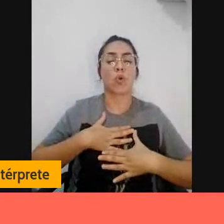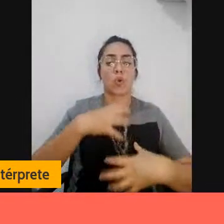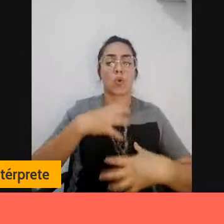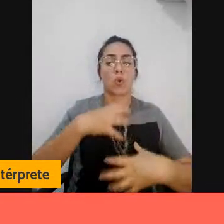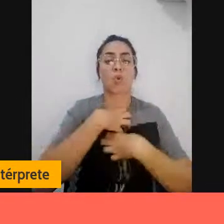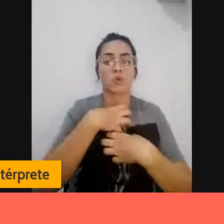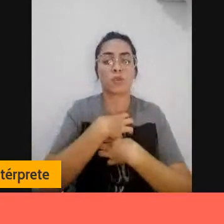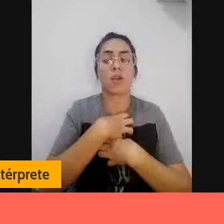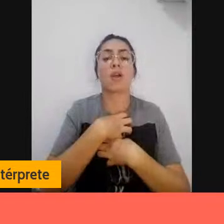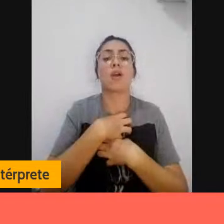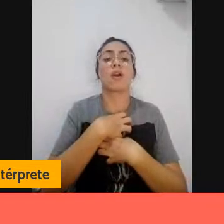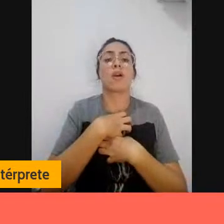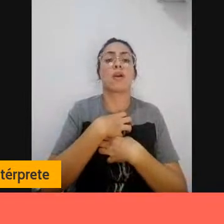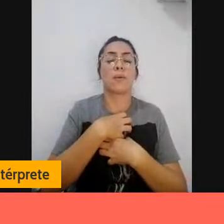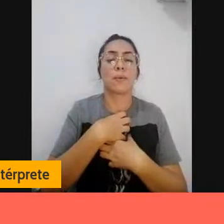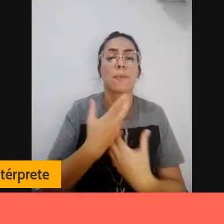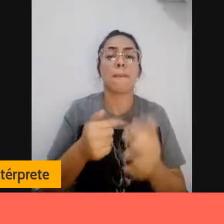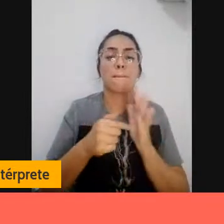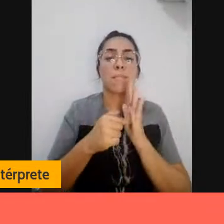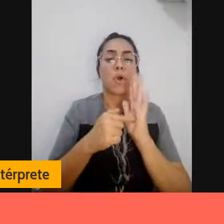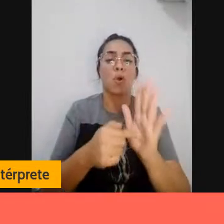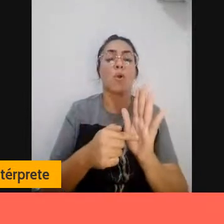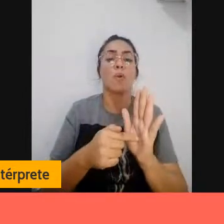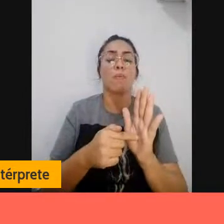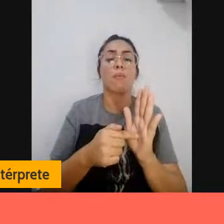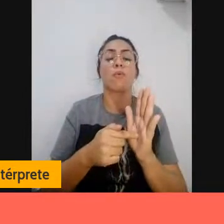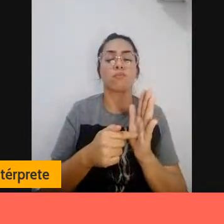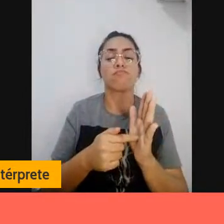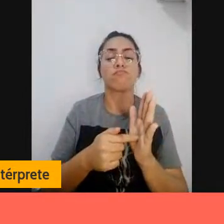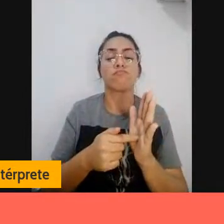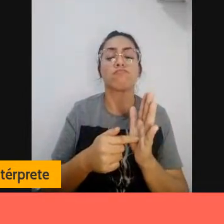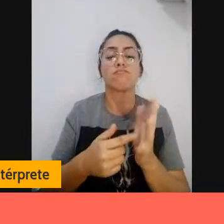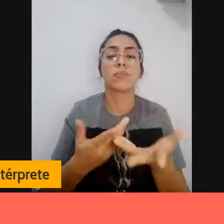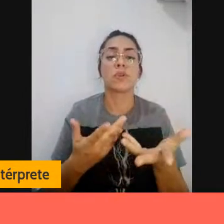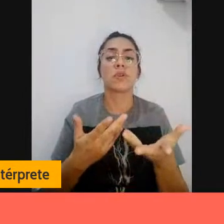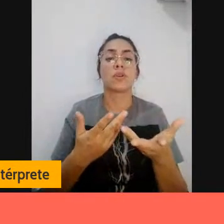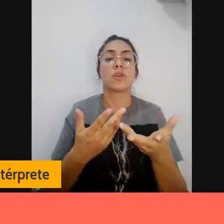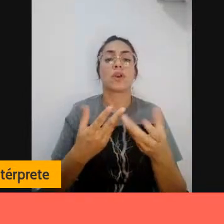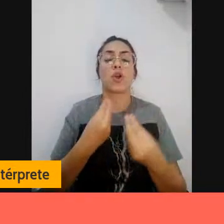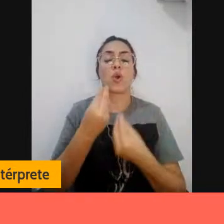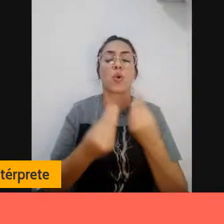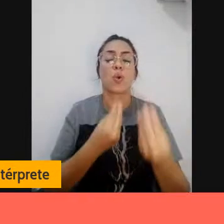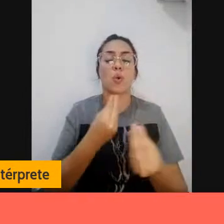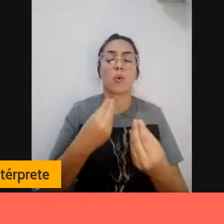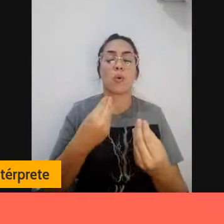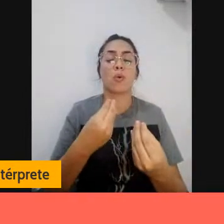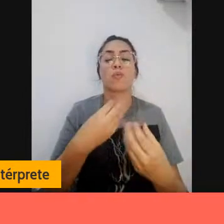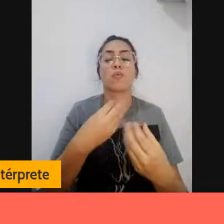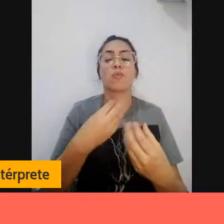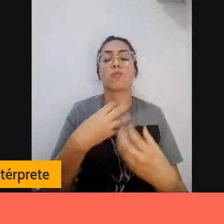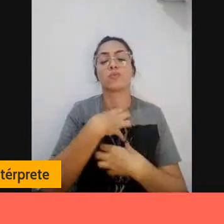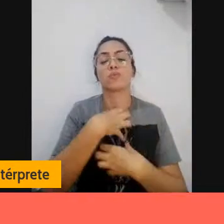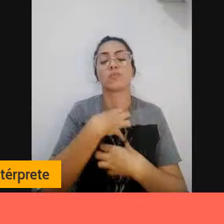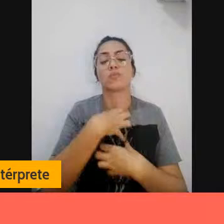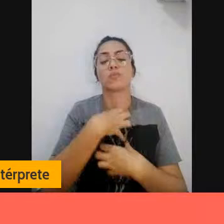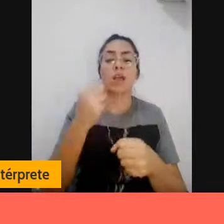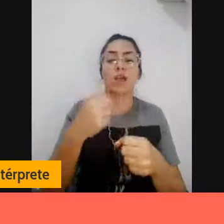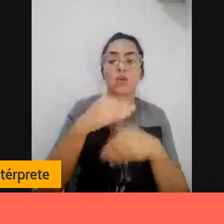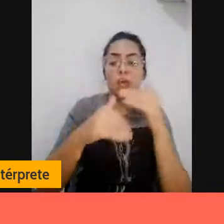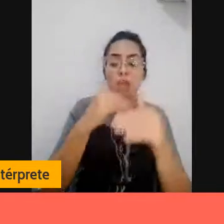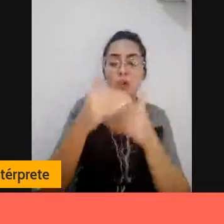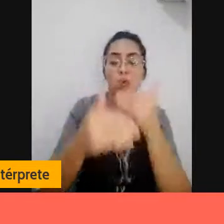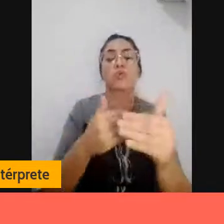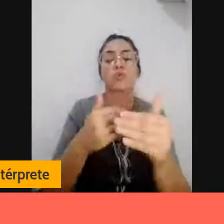Constitui, de acordo com a Costa, uma categoria em construção e